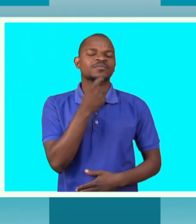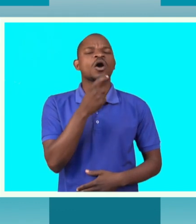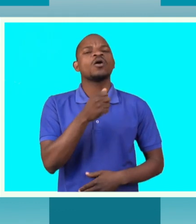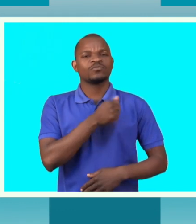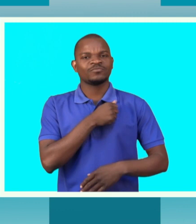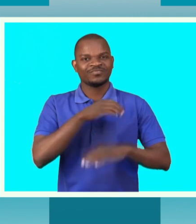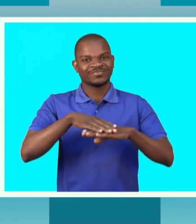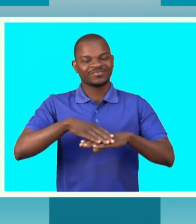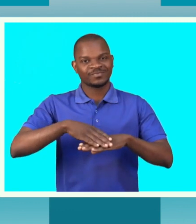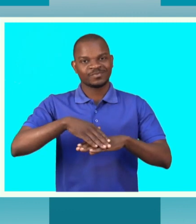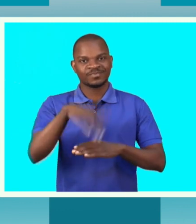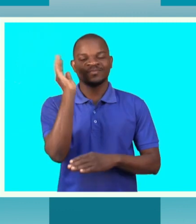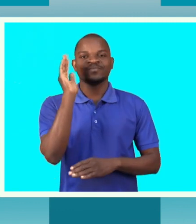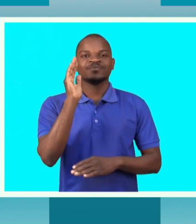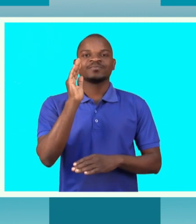Só agradar.